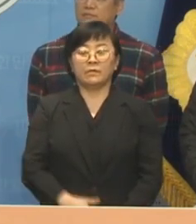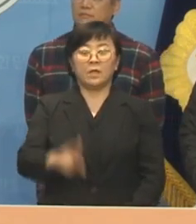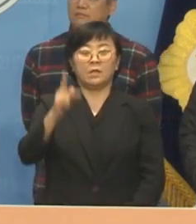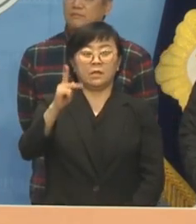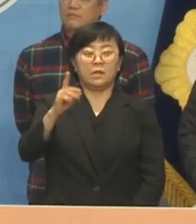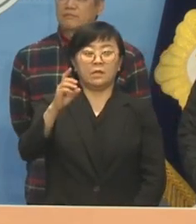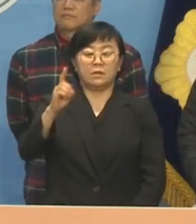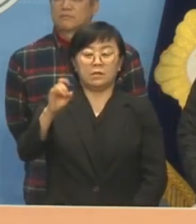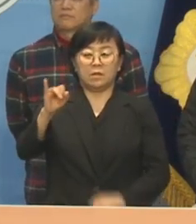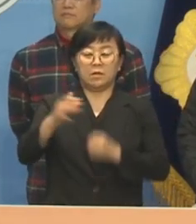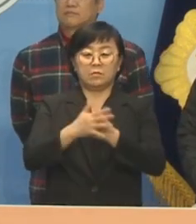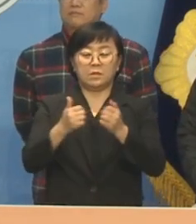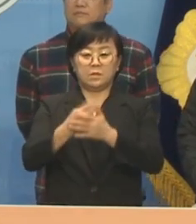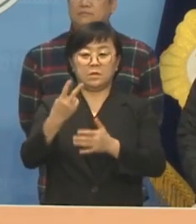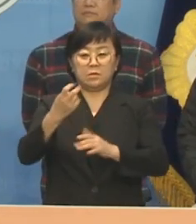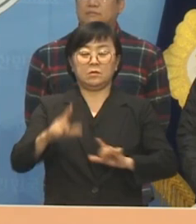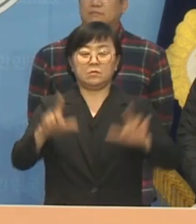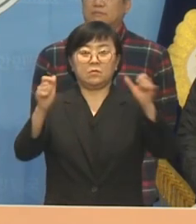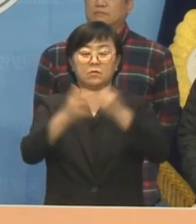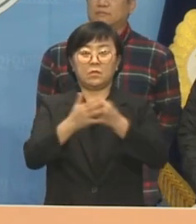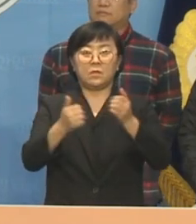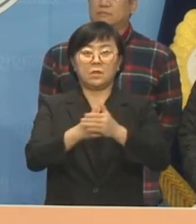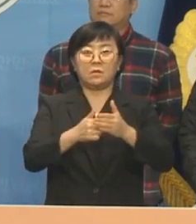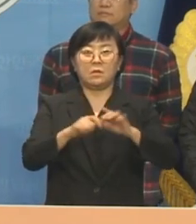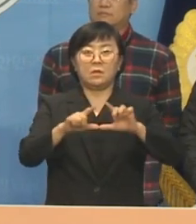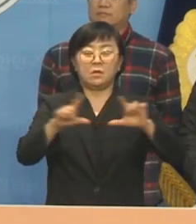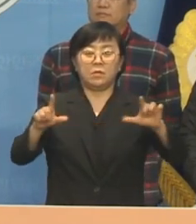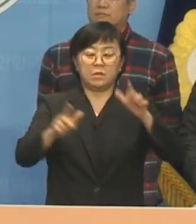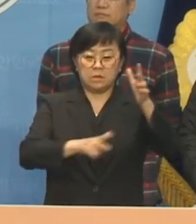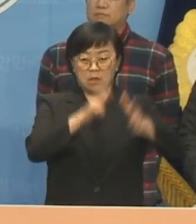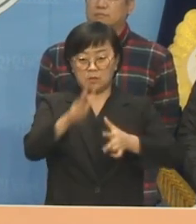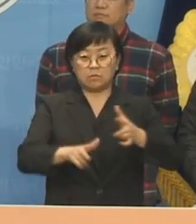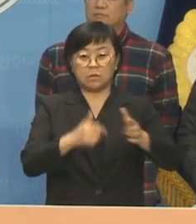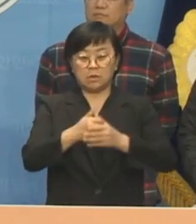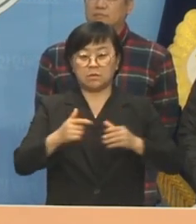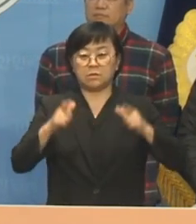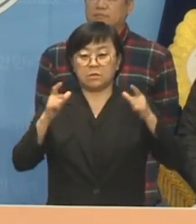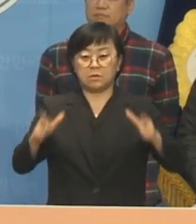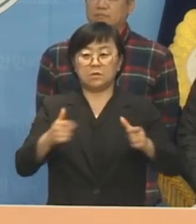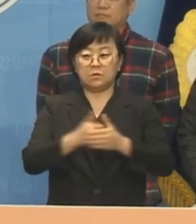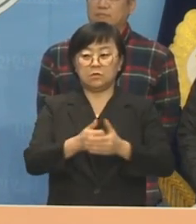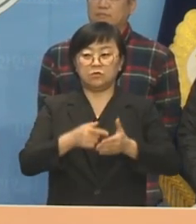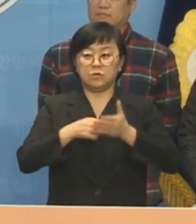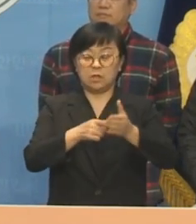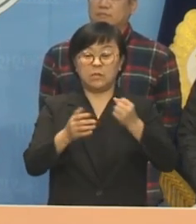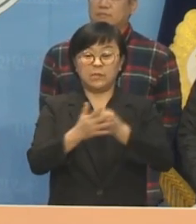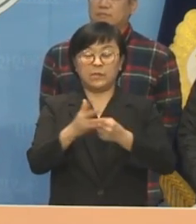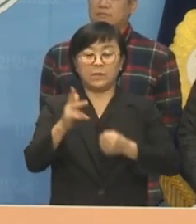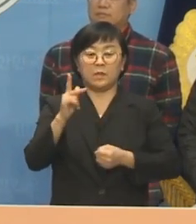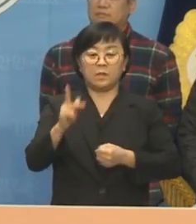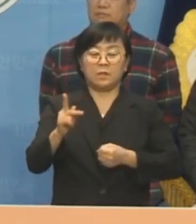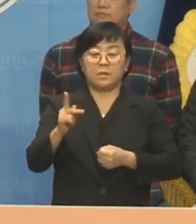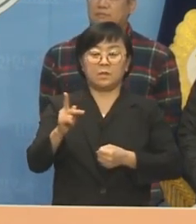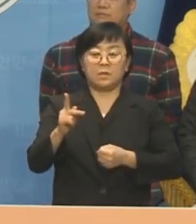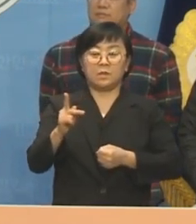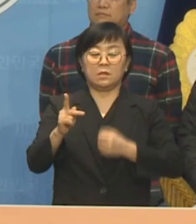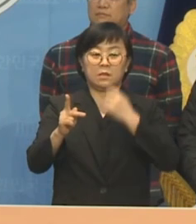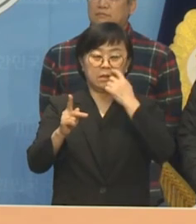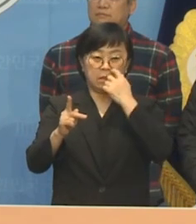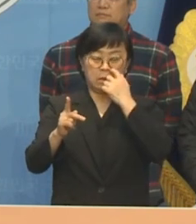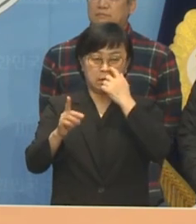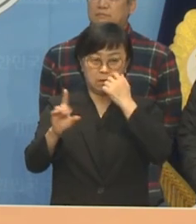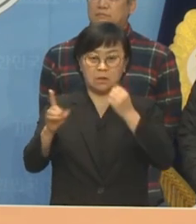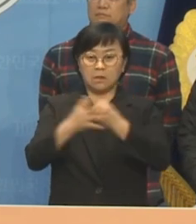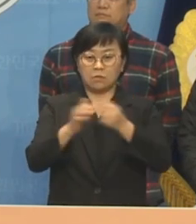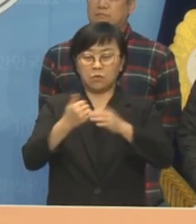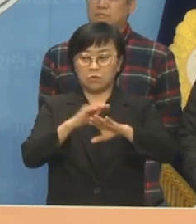KDI는 2002년 9월경부터 일반 산업단지를 추진하면서 호수아비 업체 KD 솔루션을